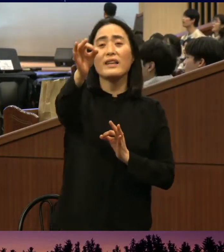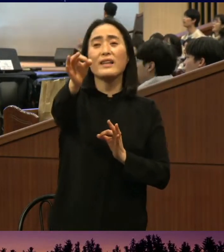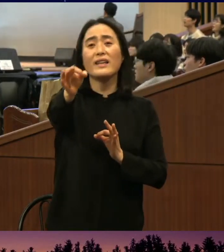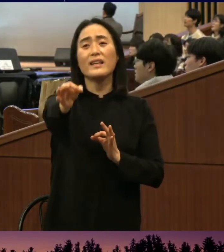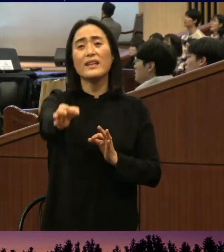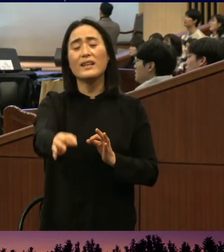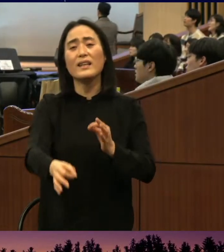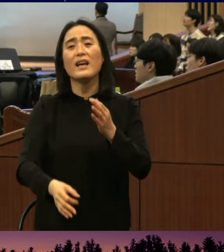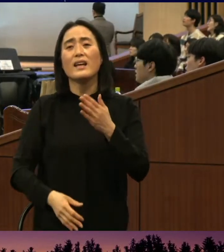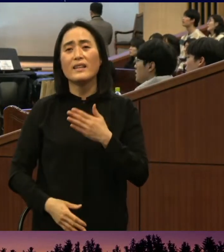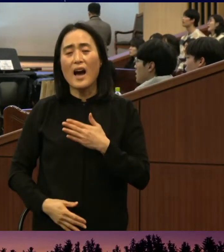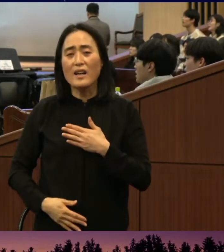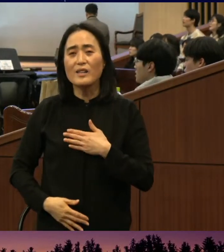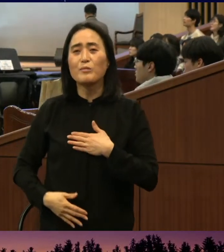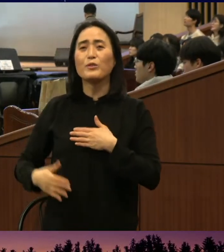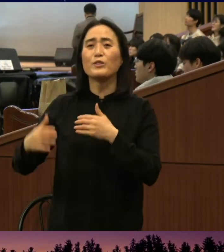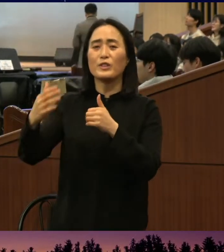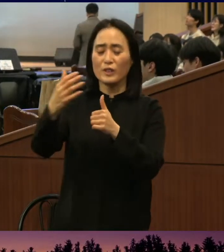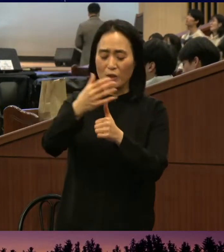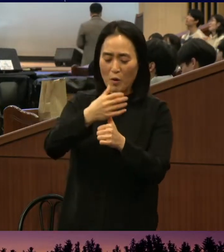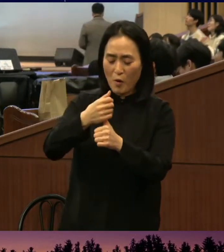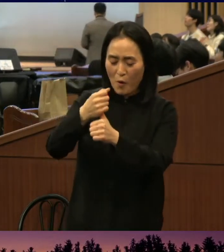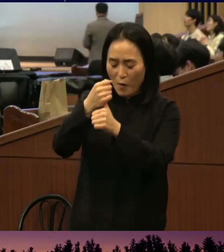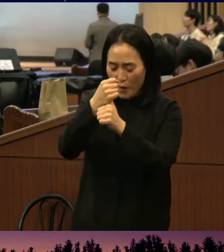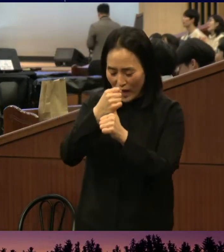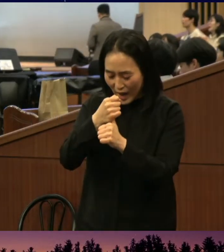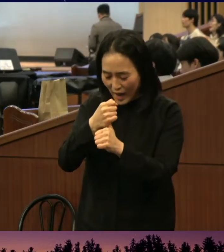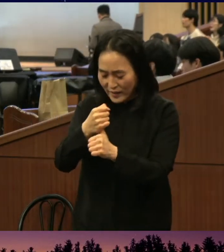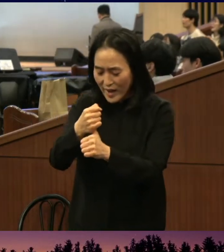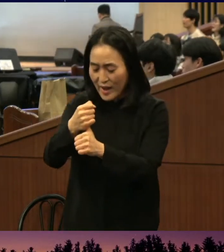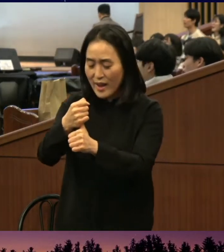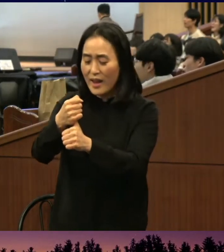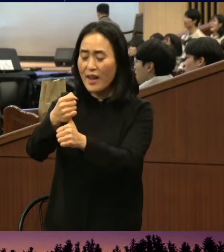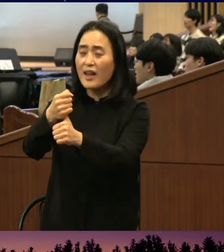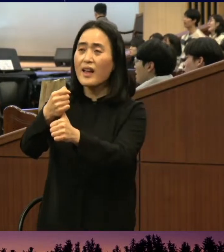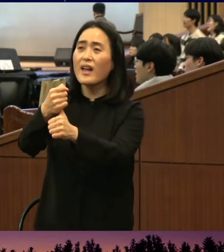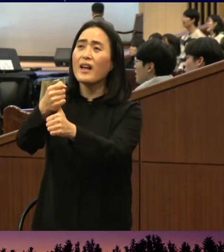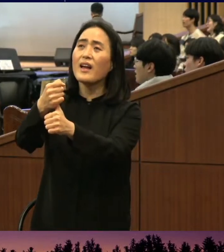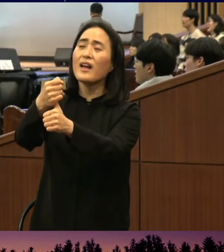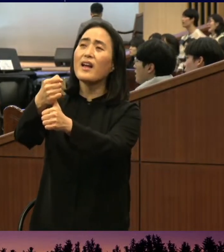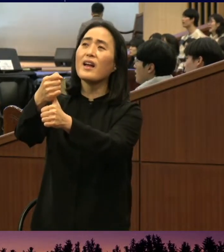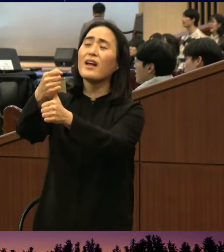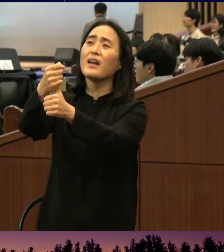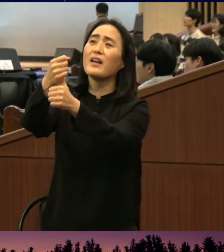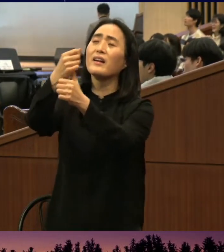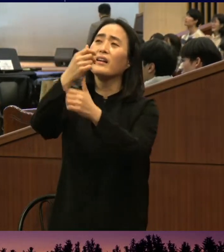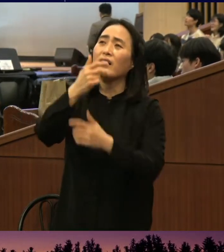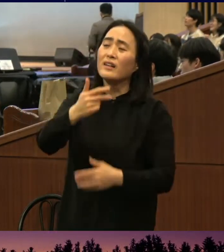영원히 나를 붙들고 가네.